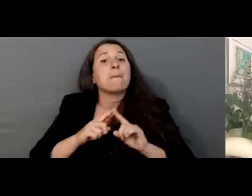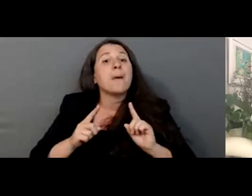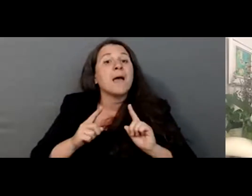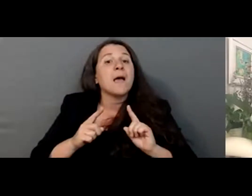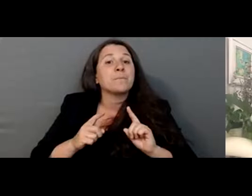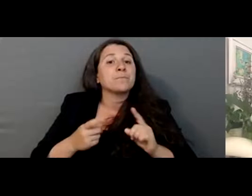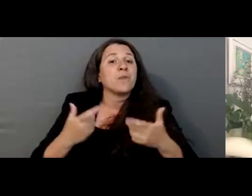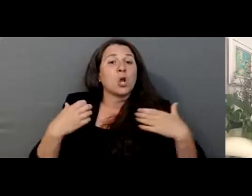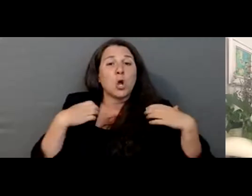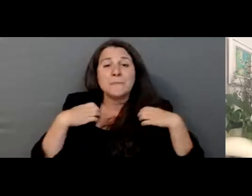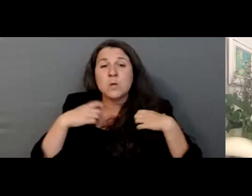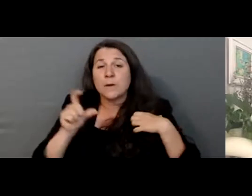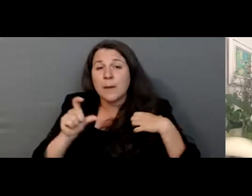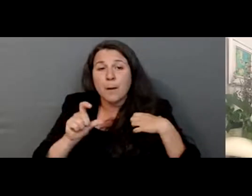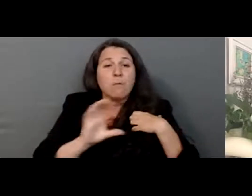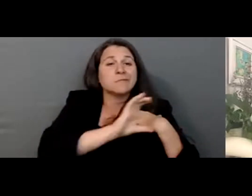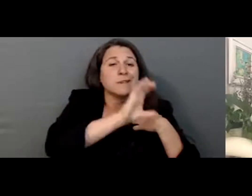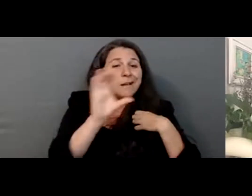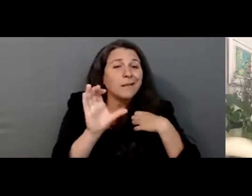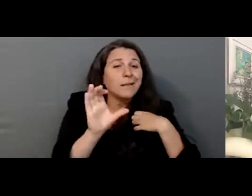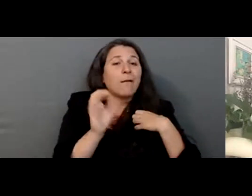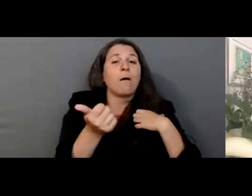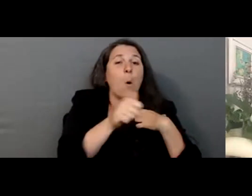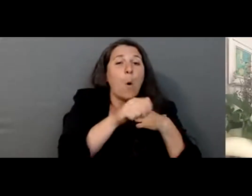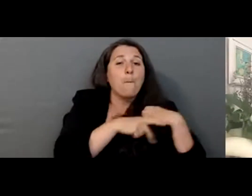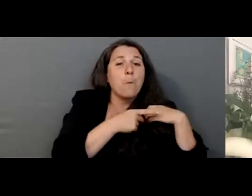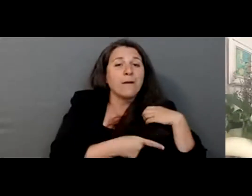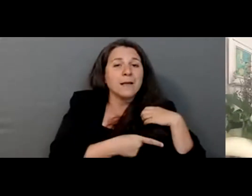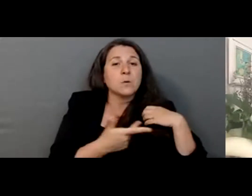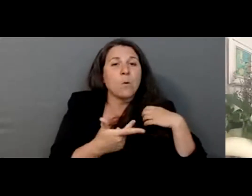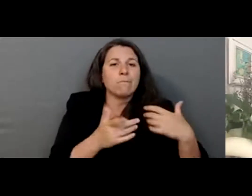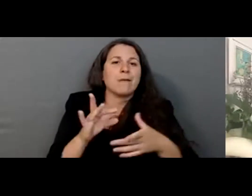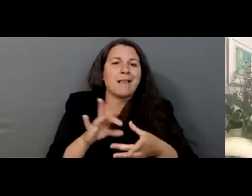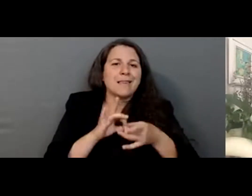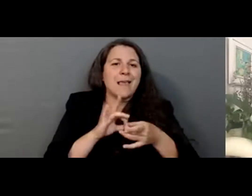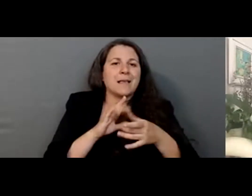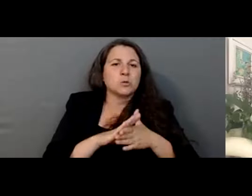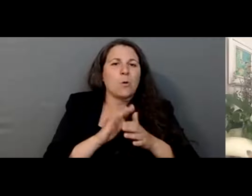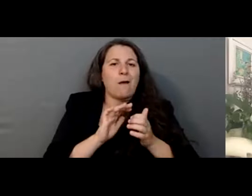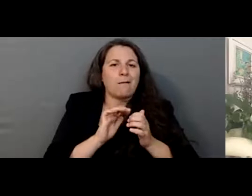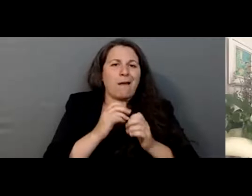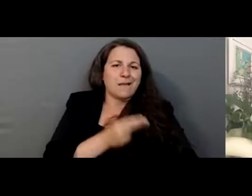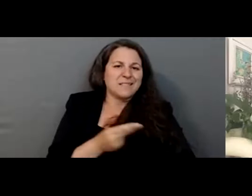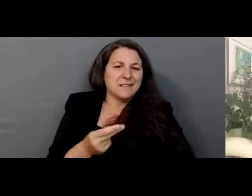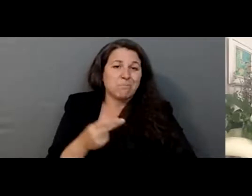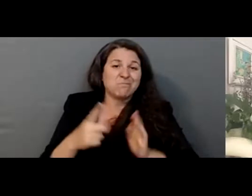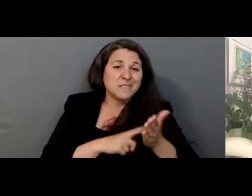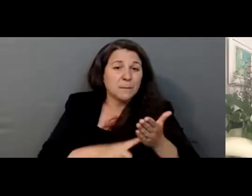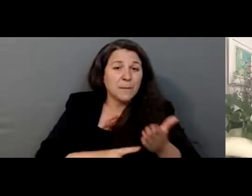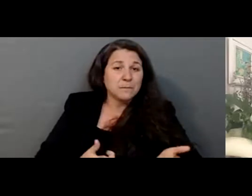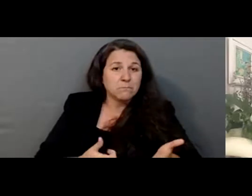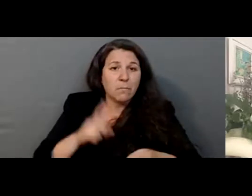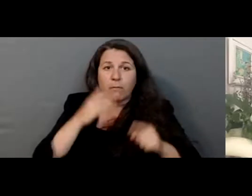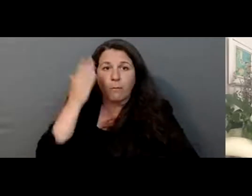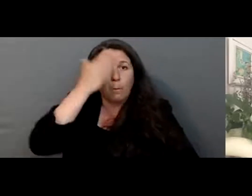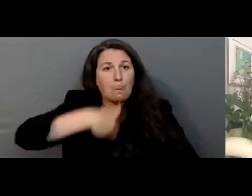québécoises, canadiennes et des autres provinces et territoires sont liés au handicap par rapport à la discrimination. Et ça, souvent, on ne le voit pas, sauf